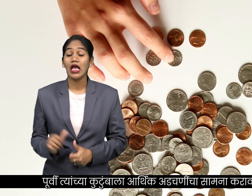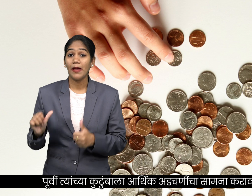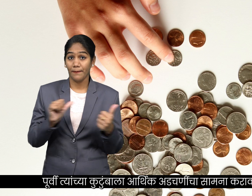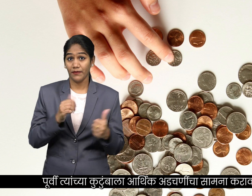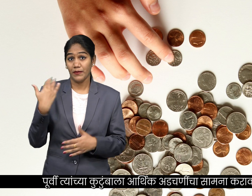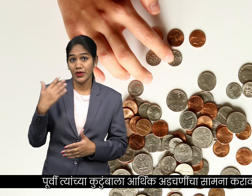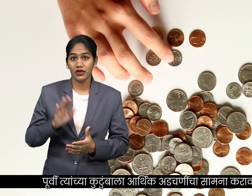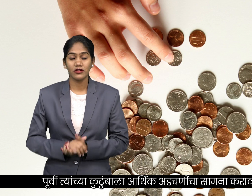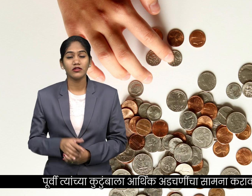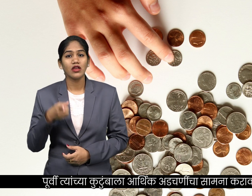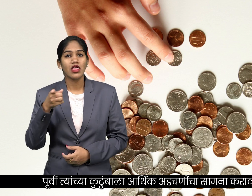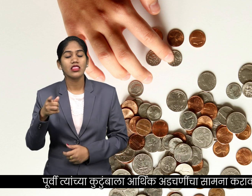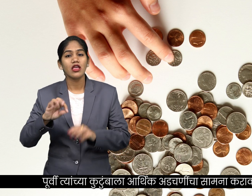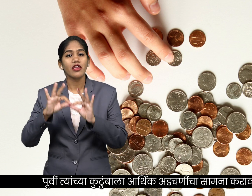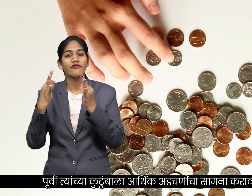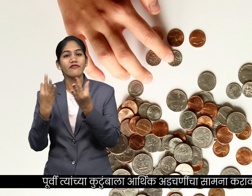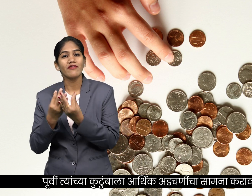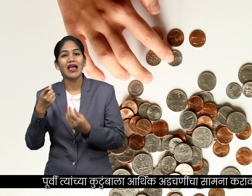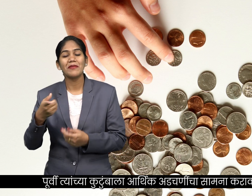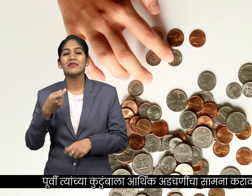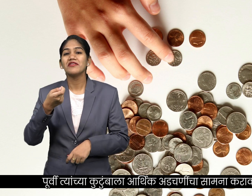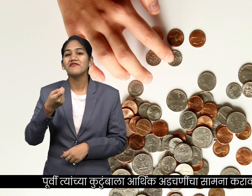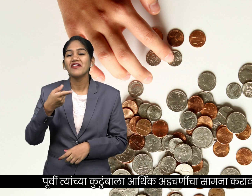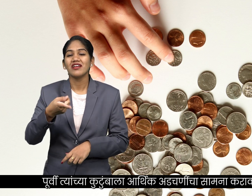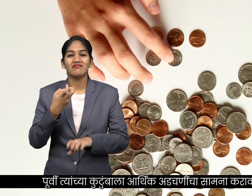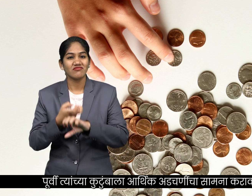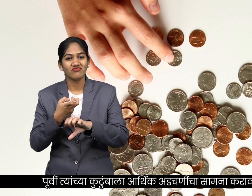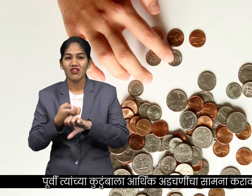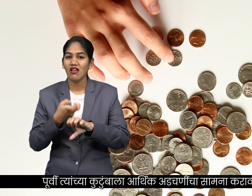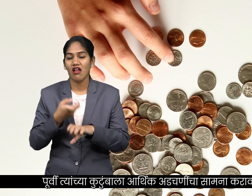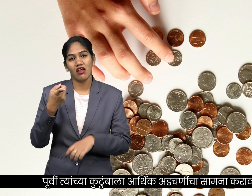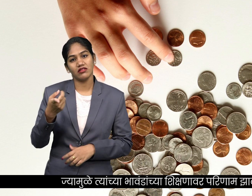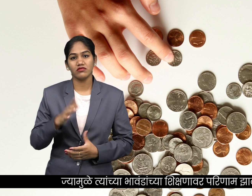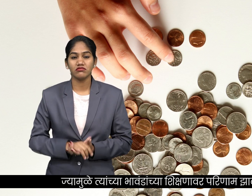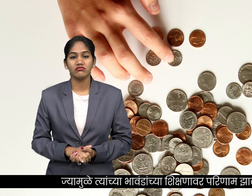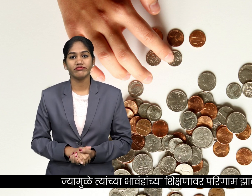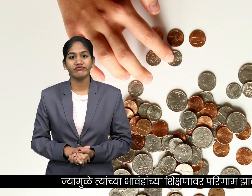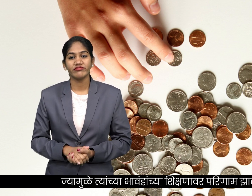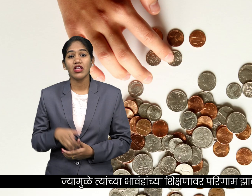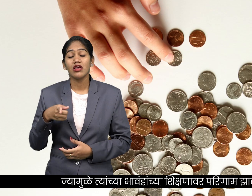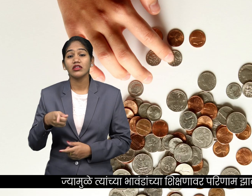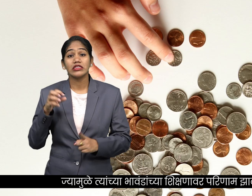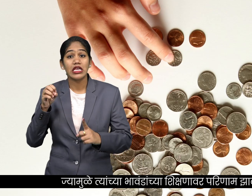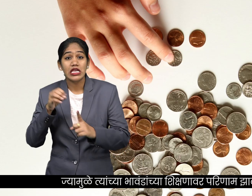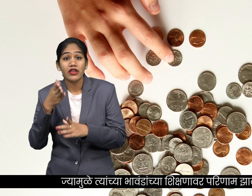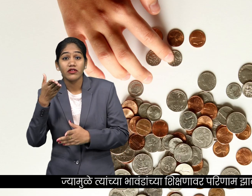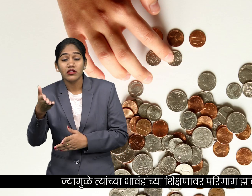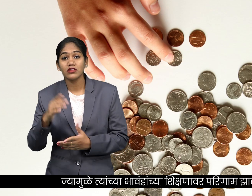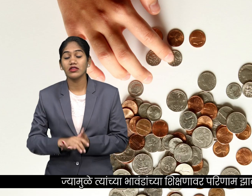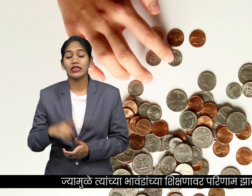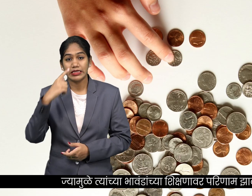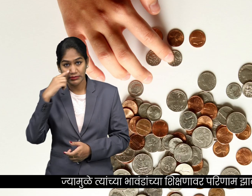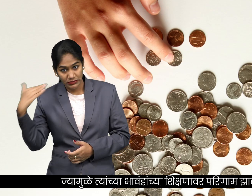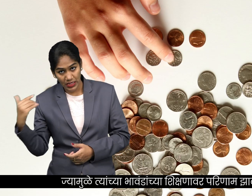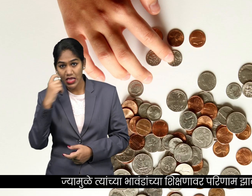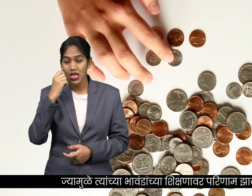पूर्वी त्याच्या कुटुंबाला आर्थिक अडचणीची सामना करावा लागत होता, ज्यामुळे त्याच्या भावंडाच्या